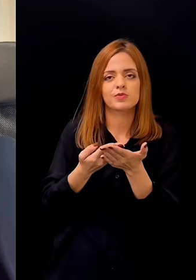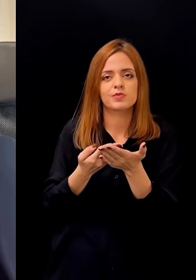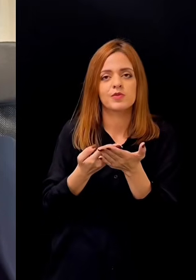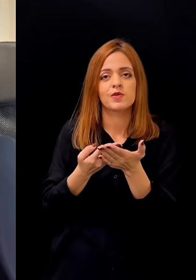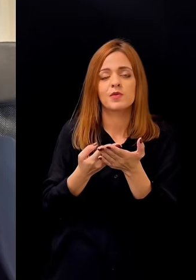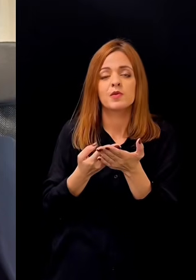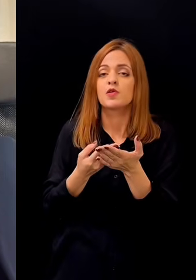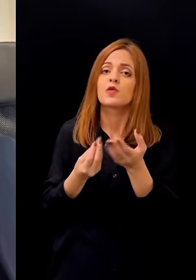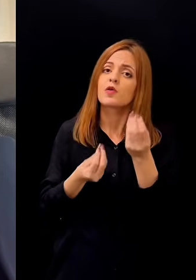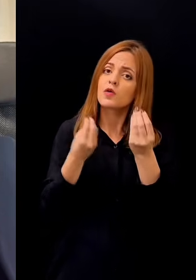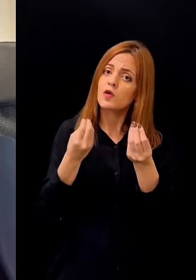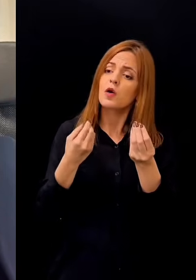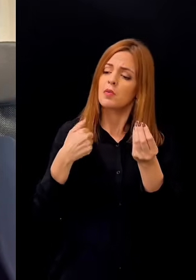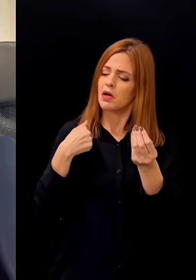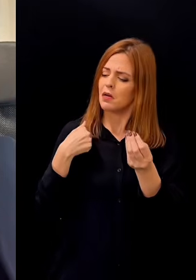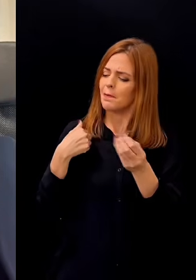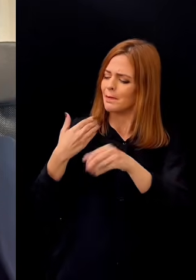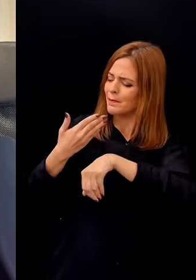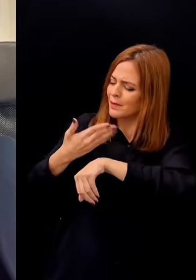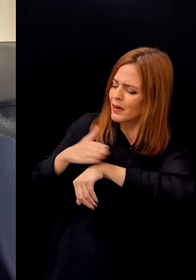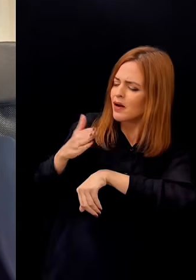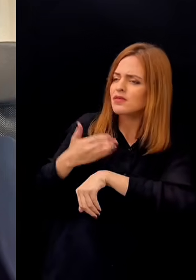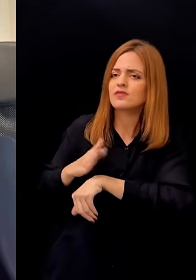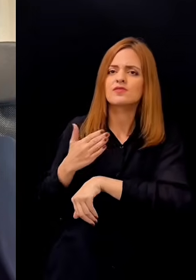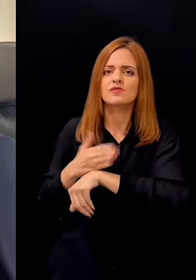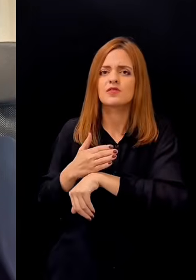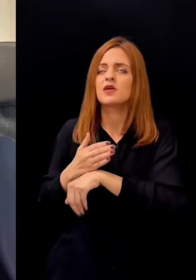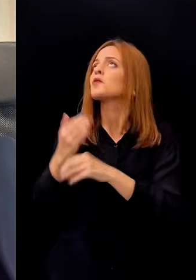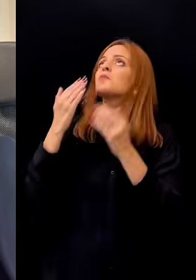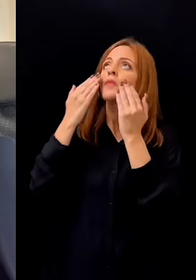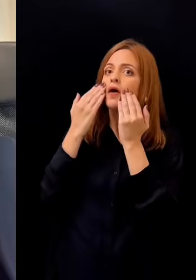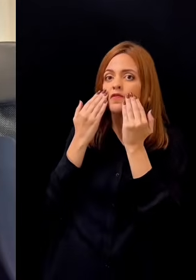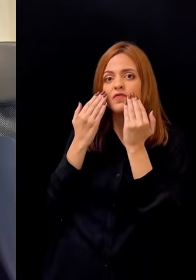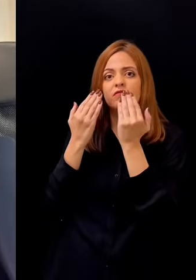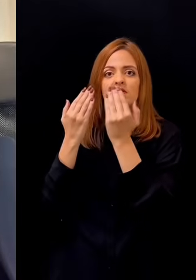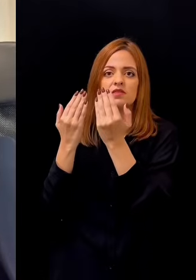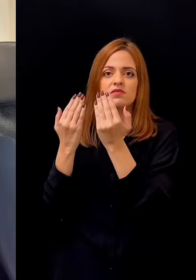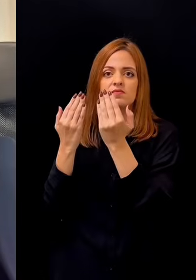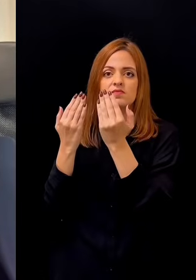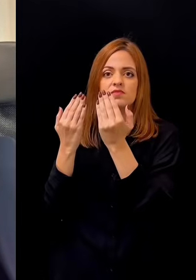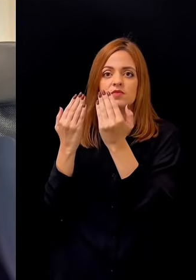como que elas têm que fazer para ver